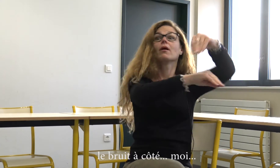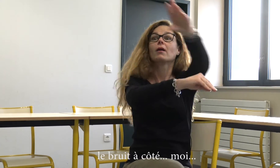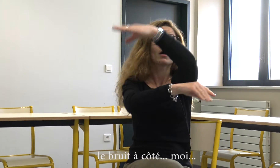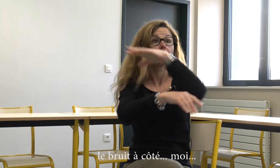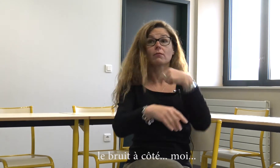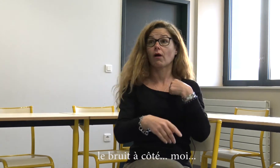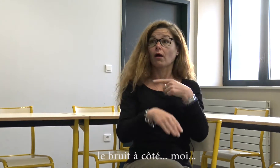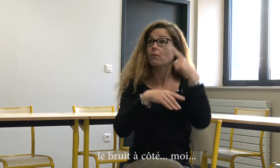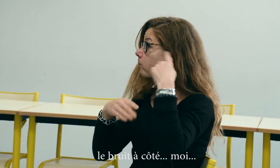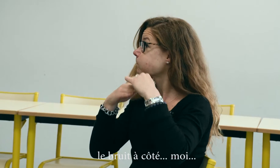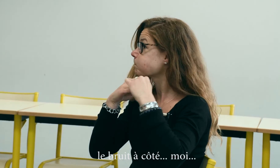Blablabla. Moi.